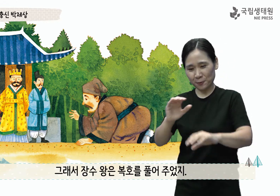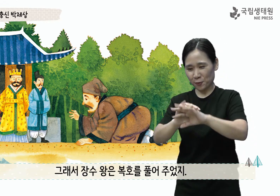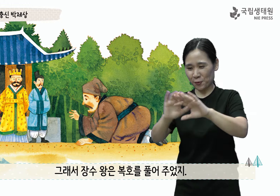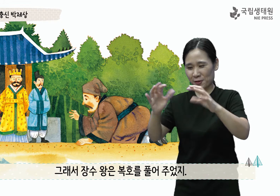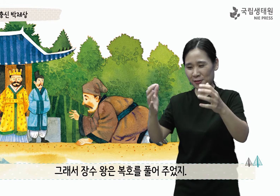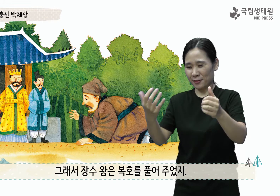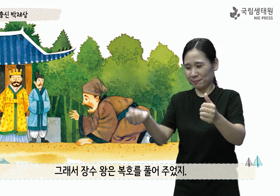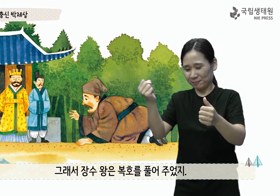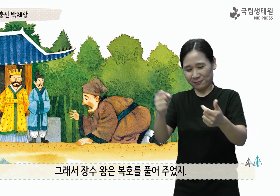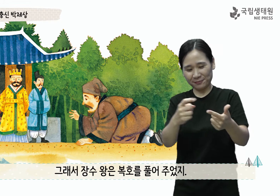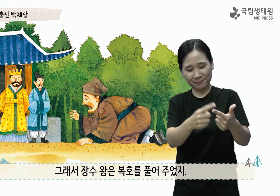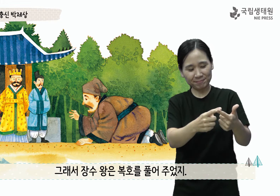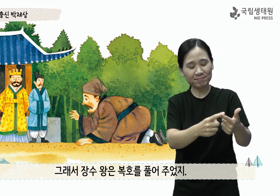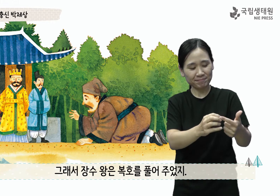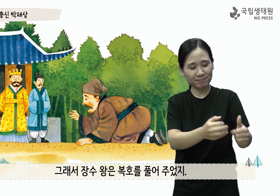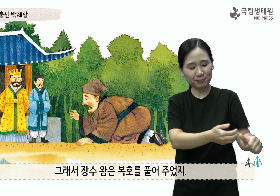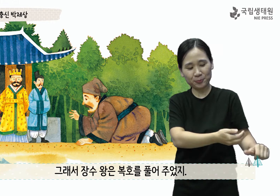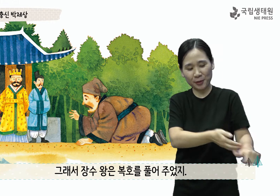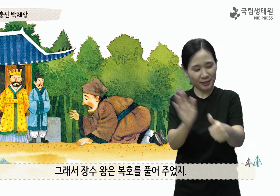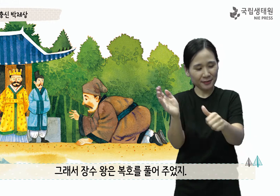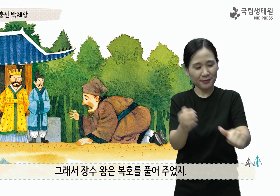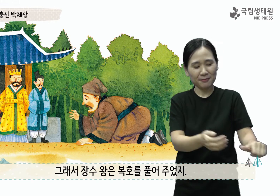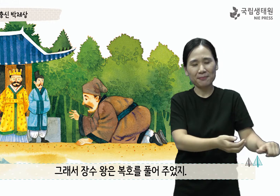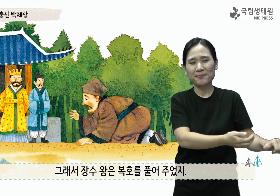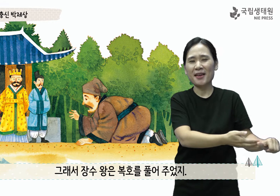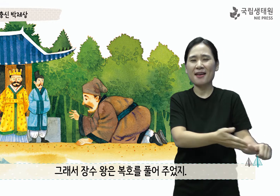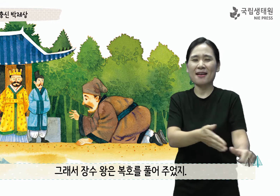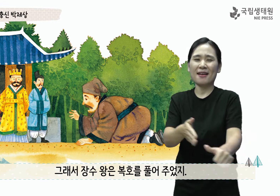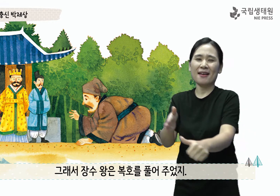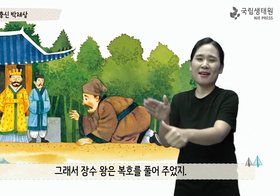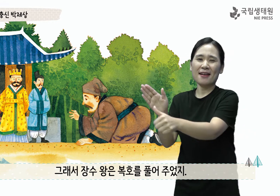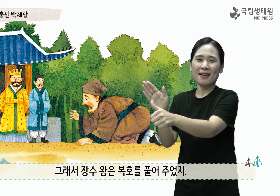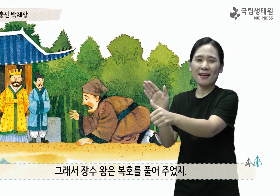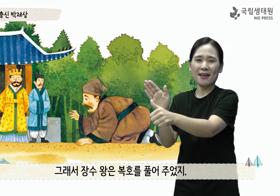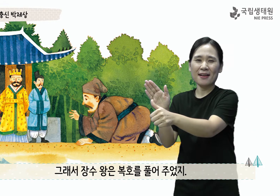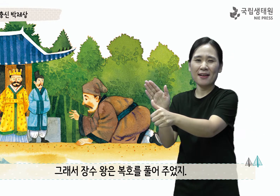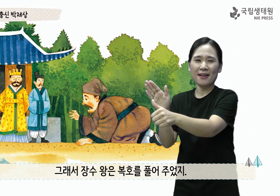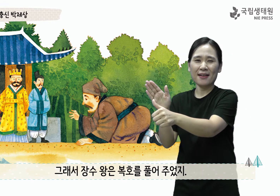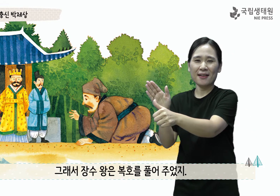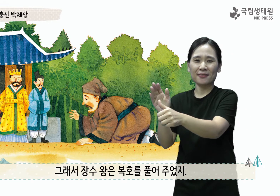그래서 장수왕은 복호를 풀어주었지.